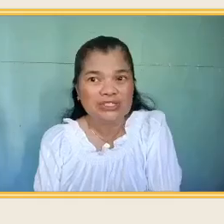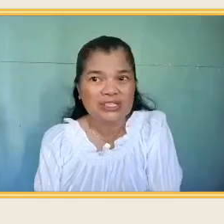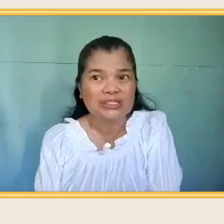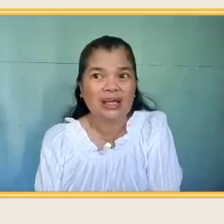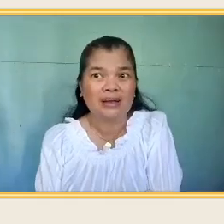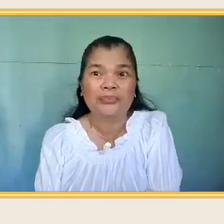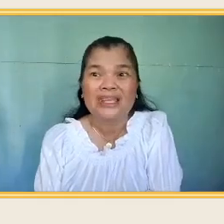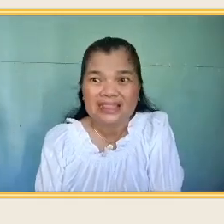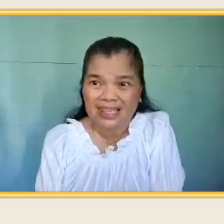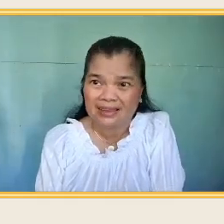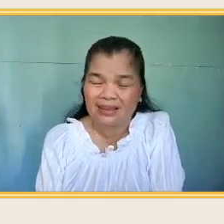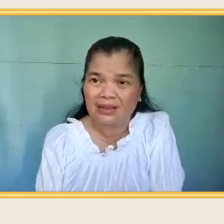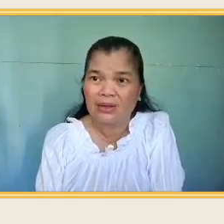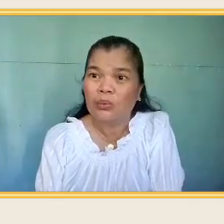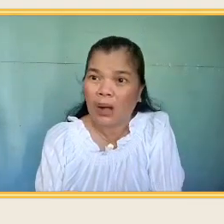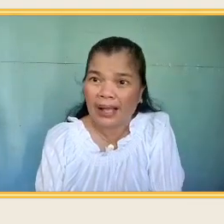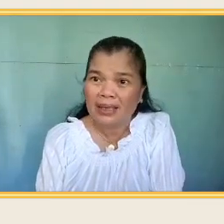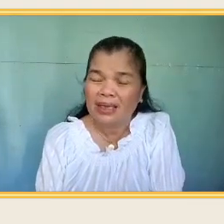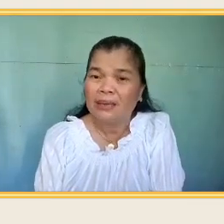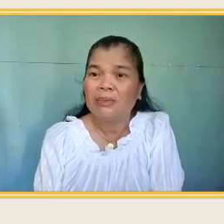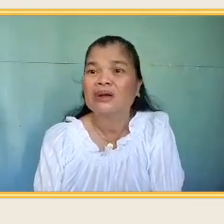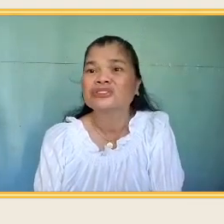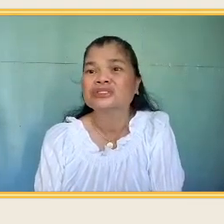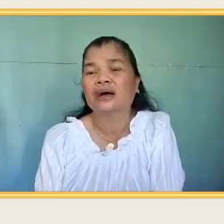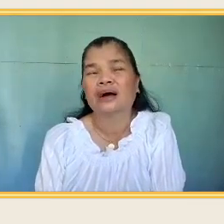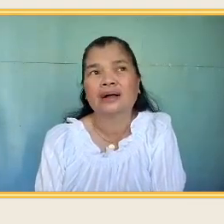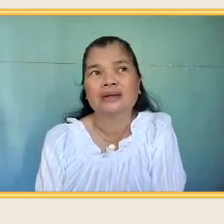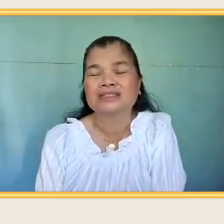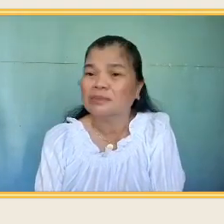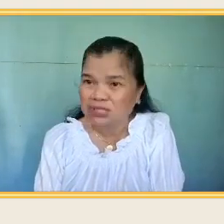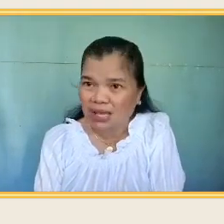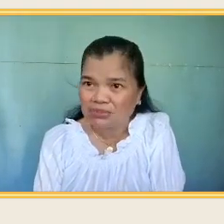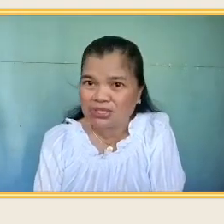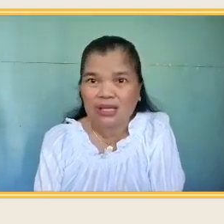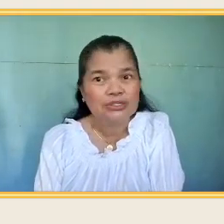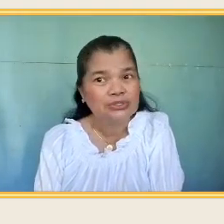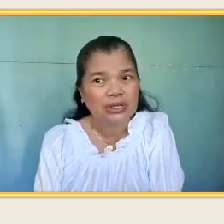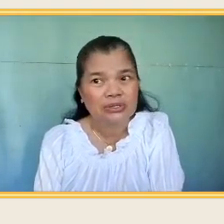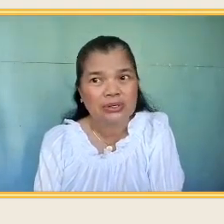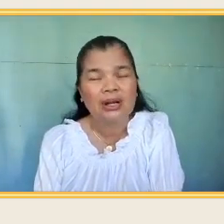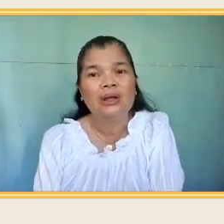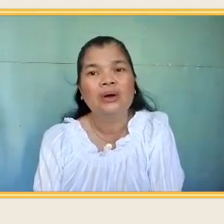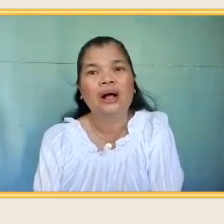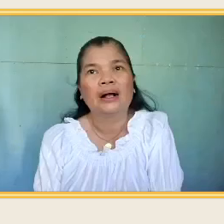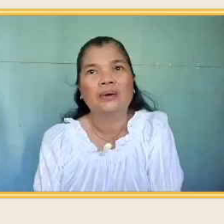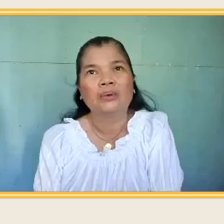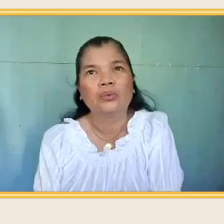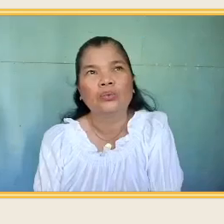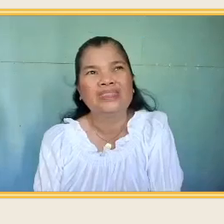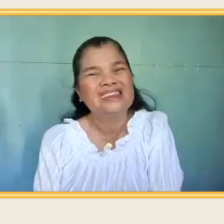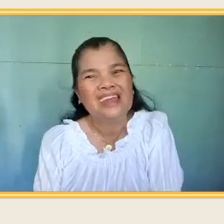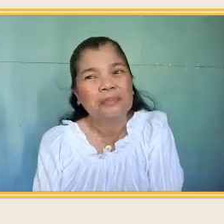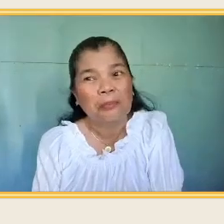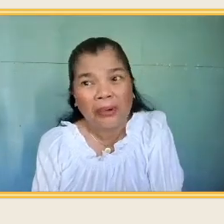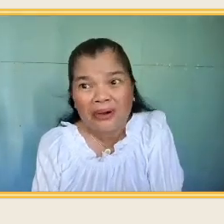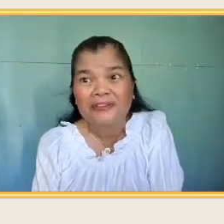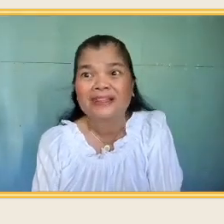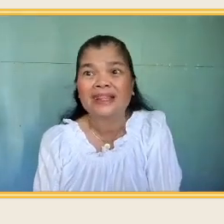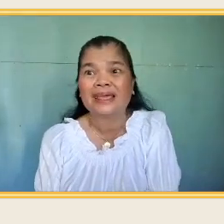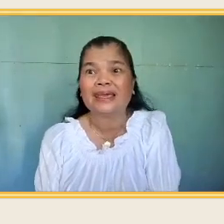the images printed. Why? Because sometimes the illustrator did